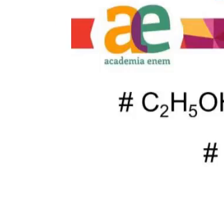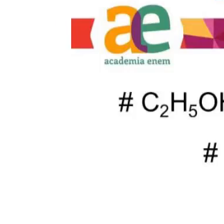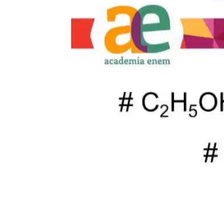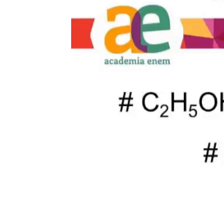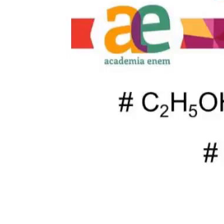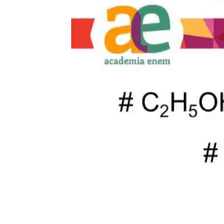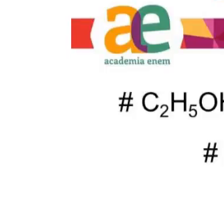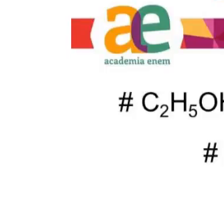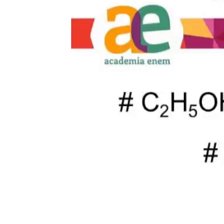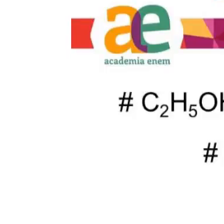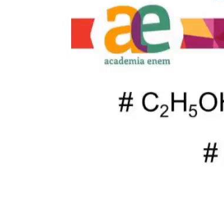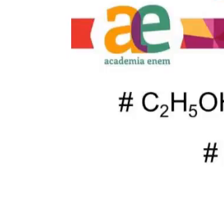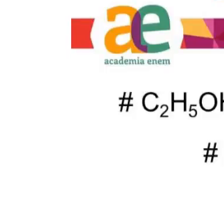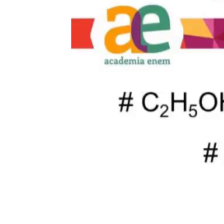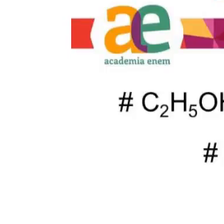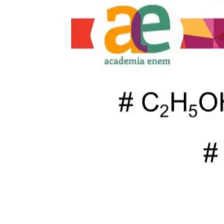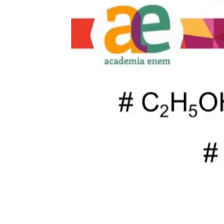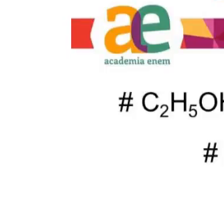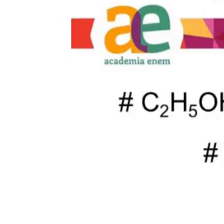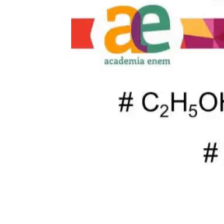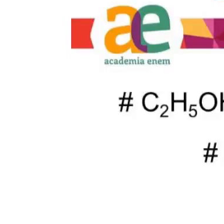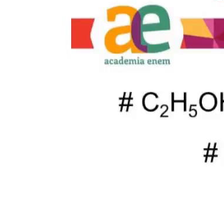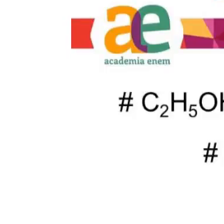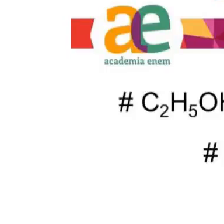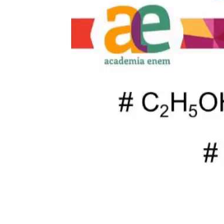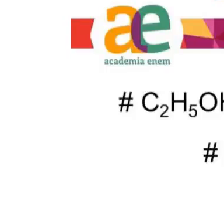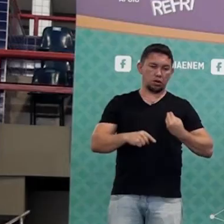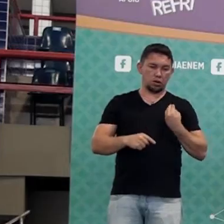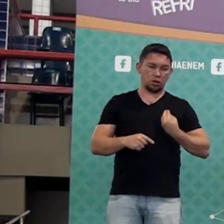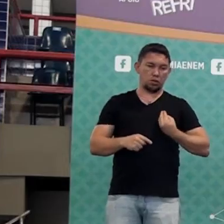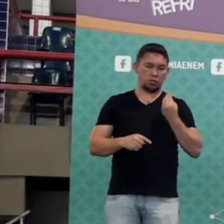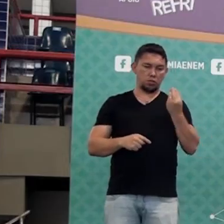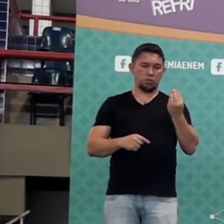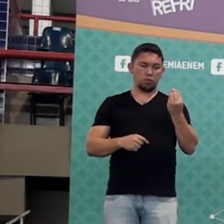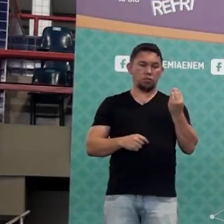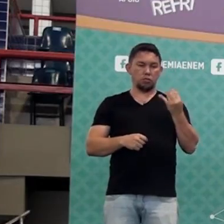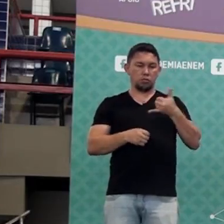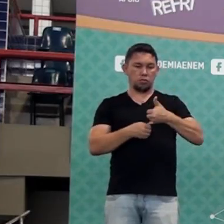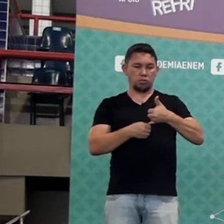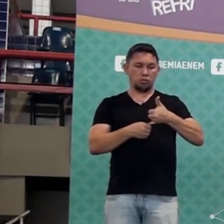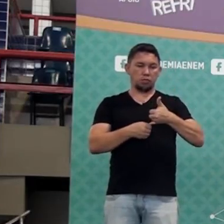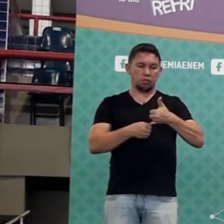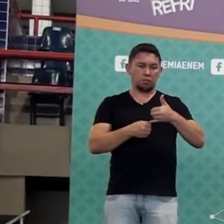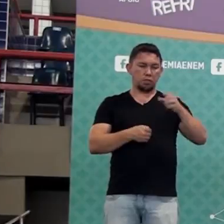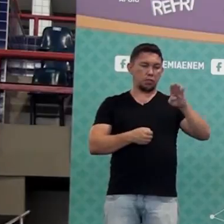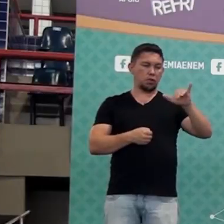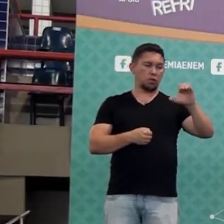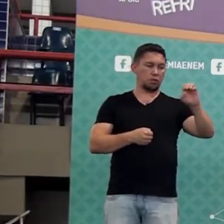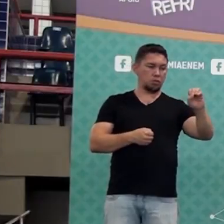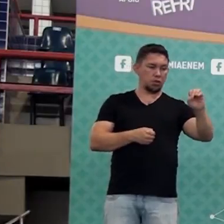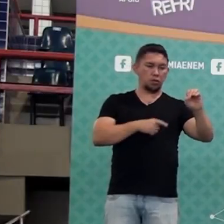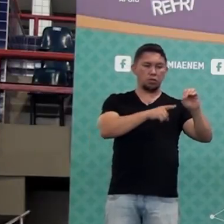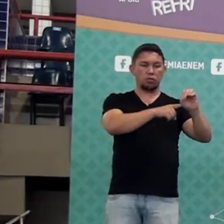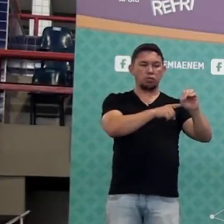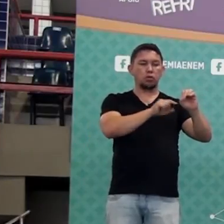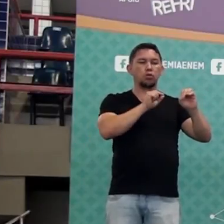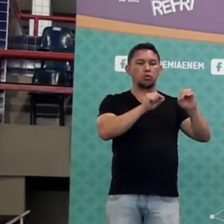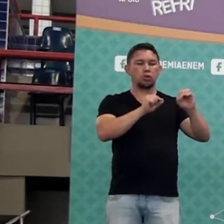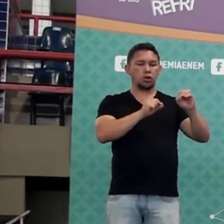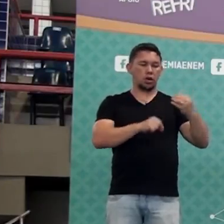C2H5OH. Ele é um biocombustível. O que é que significa ser um biocombustível? Ele é obtido a partir